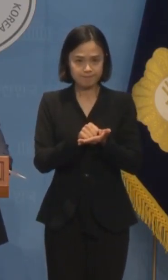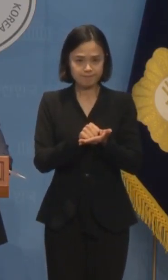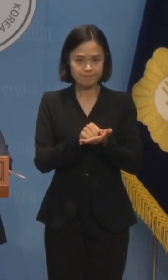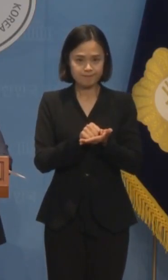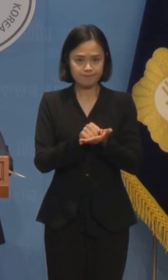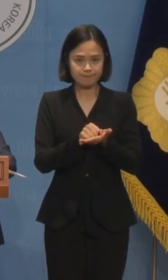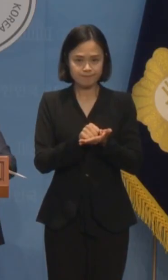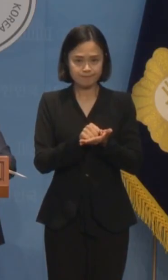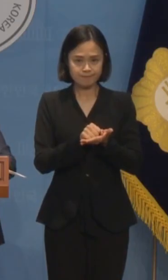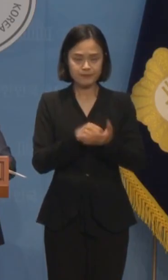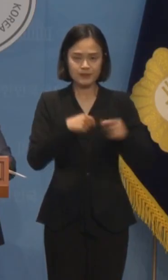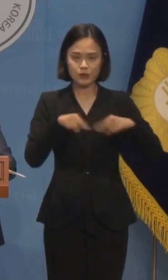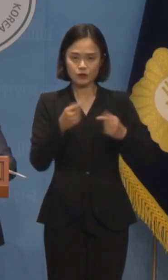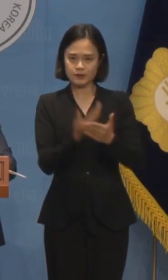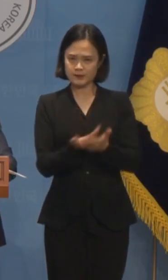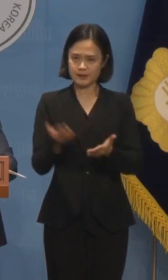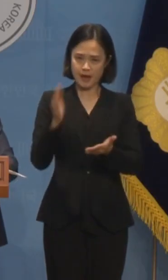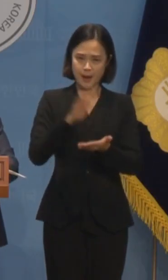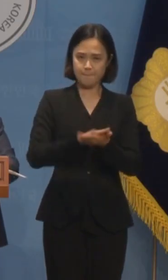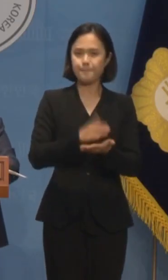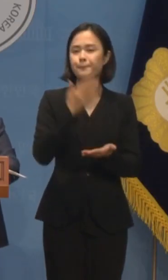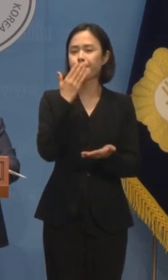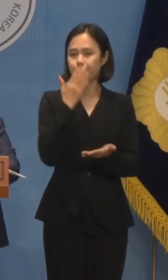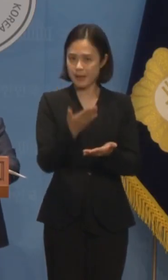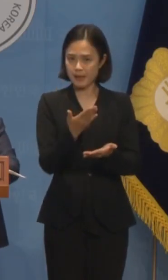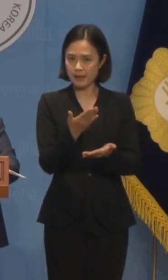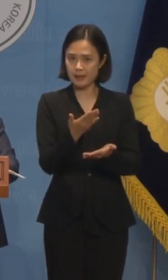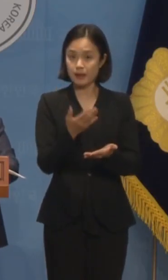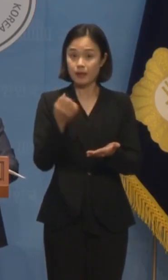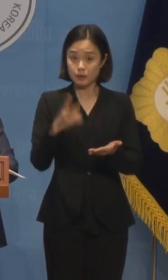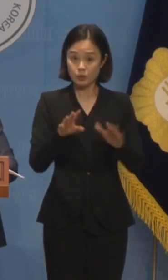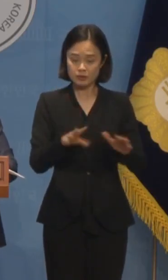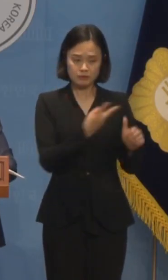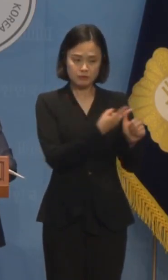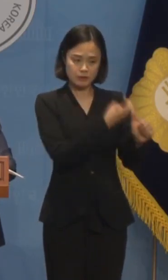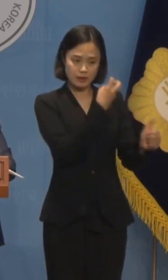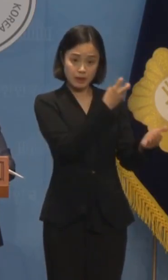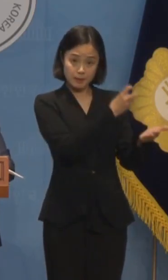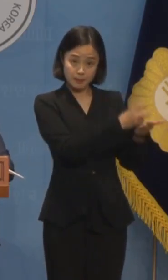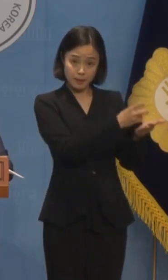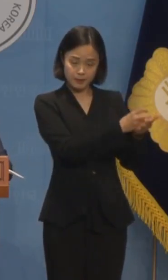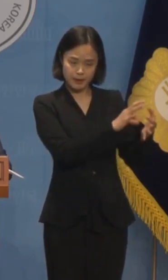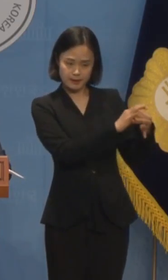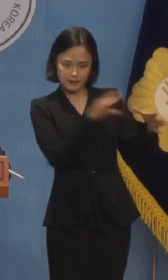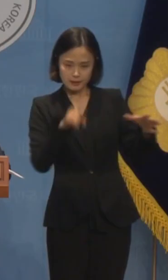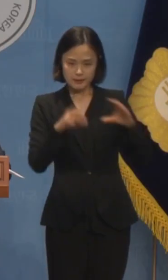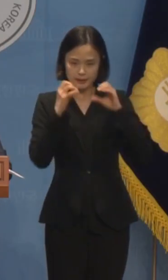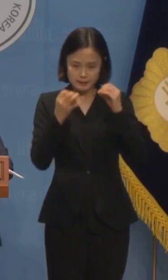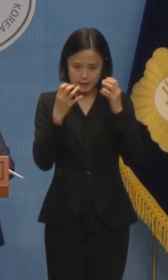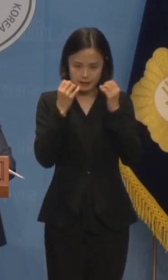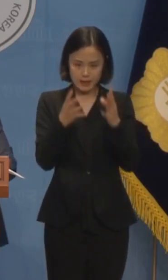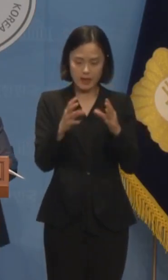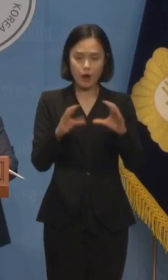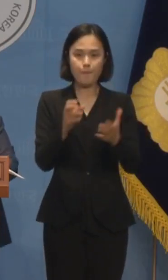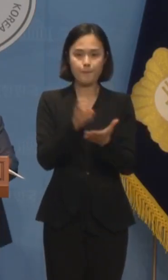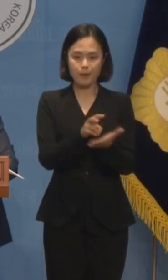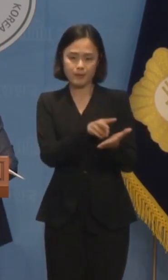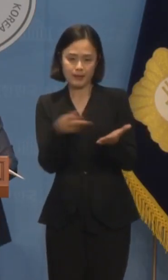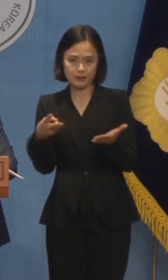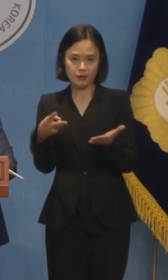부를 수 있고 한편으로는 기존 탄핵 제도를 활용하지 않으니 실제 탄핵에 효과를